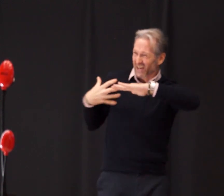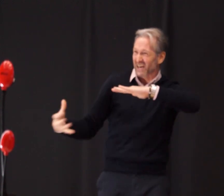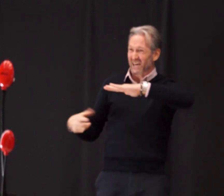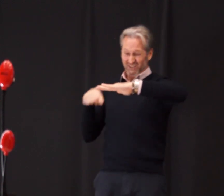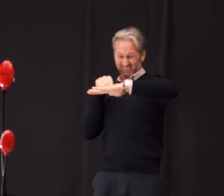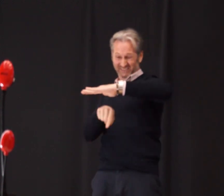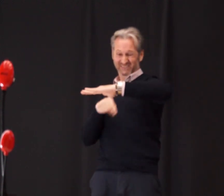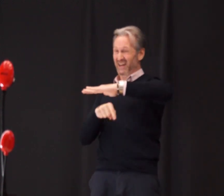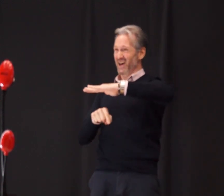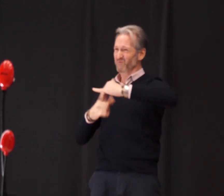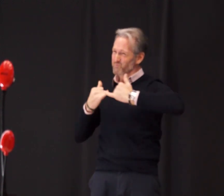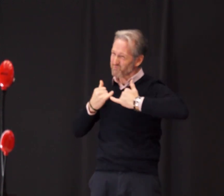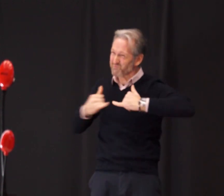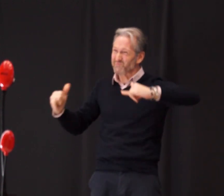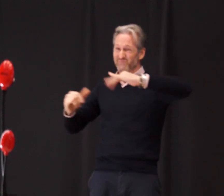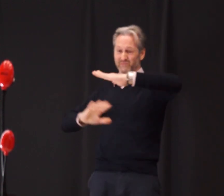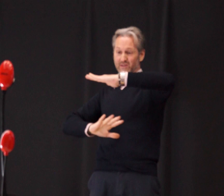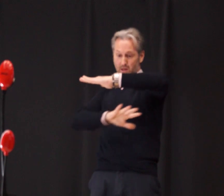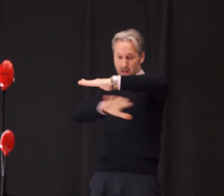les éléments linguistiques qui vont lui permettre